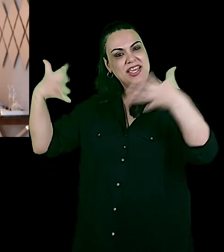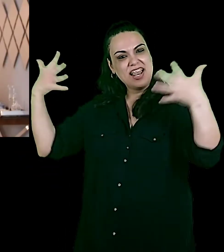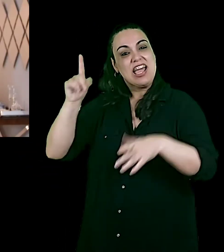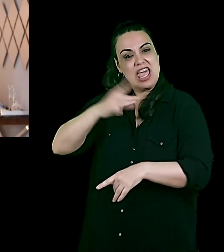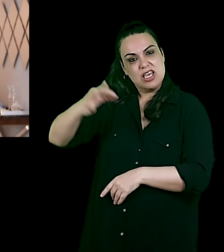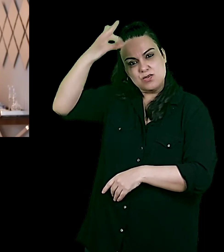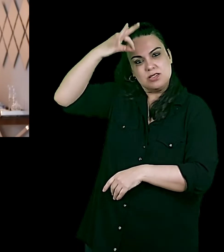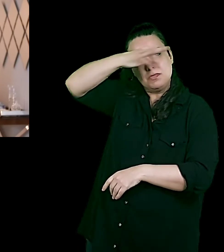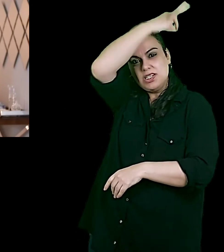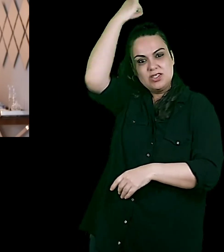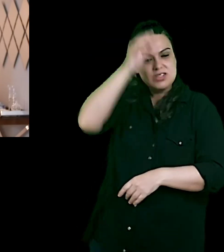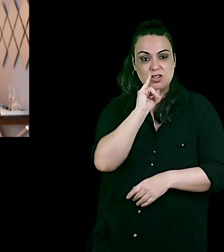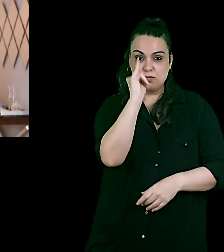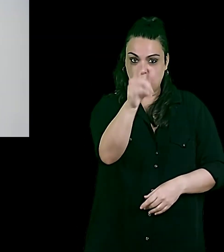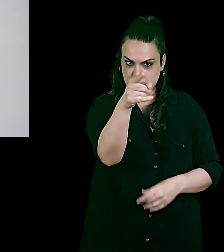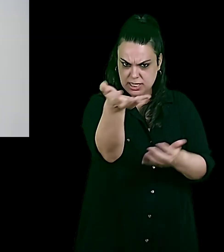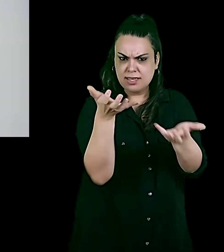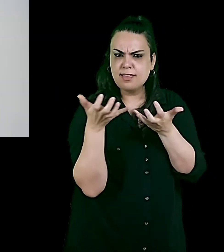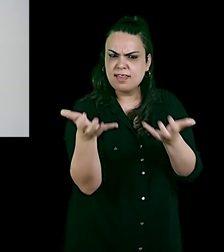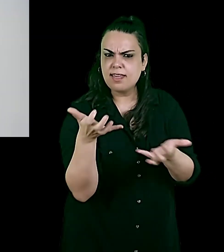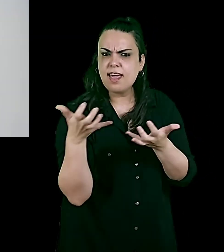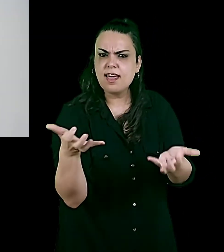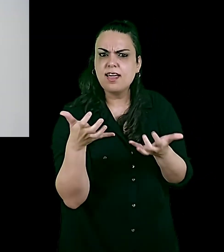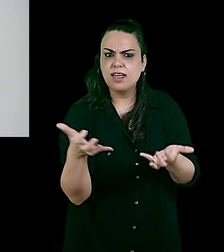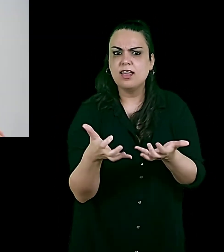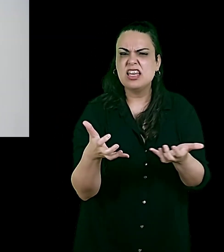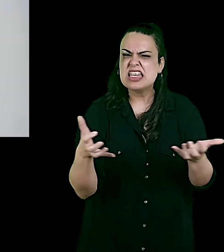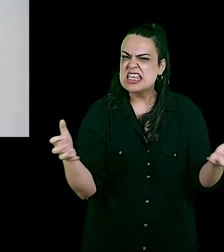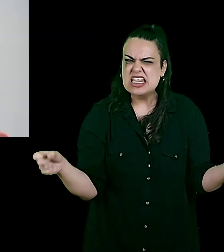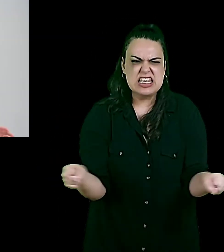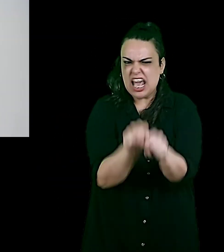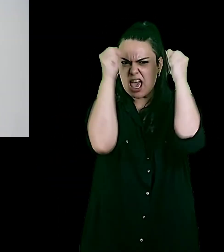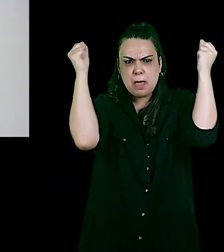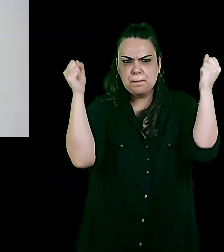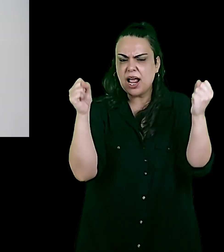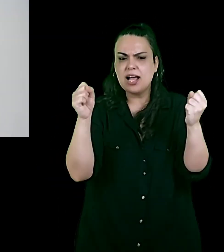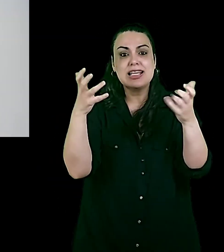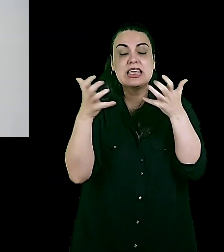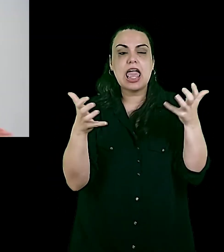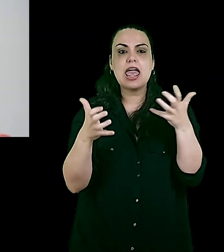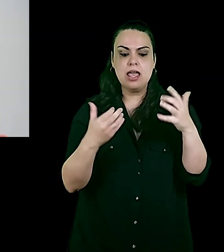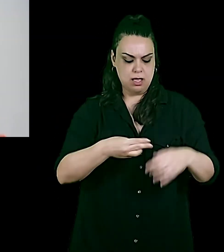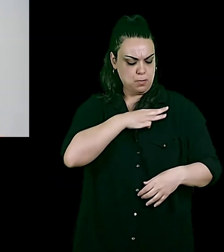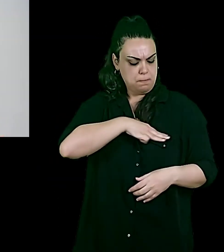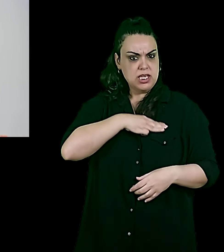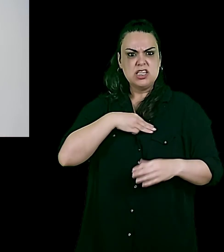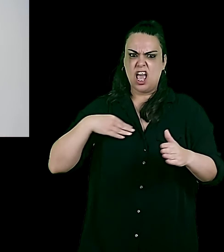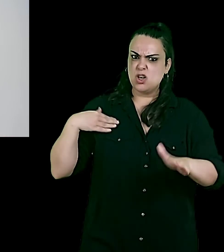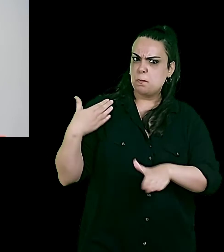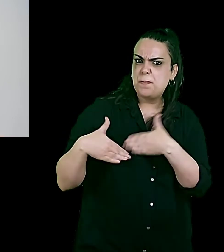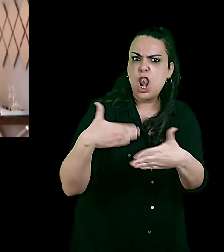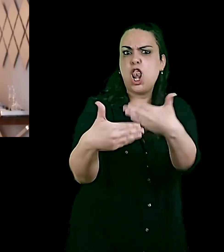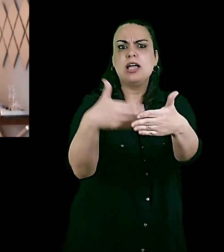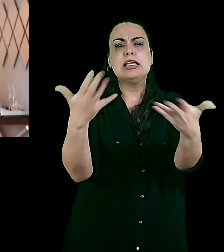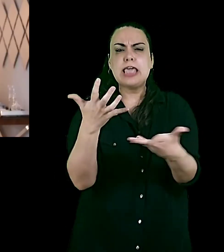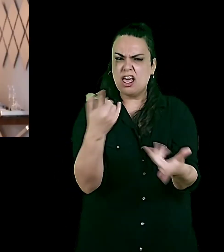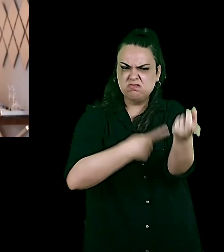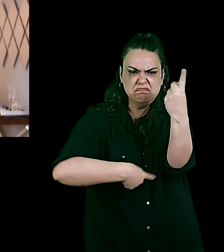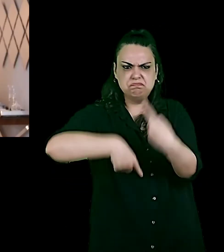está falando conosco através desta palavra. Você quer derrubar num passo, destravar seu ministério no segundo